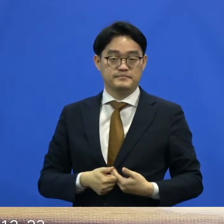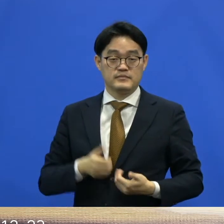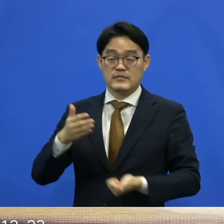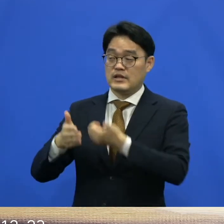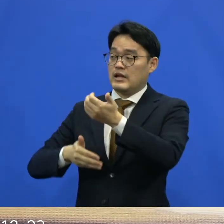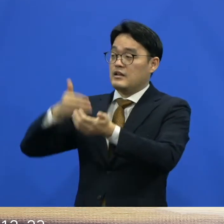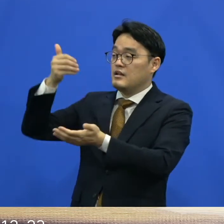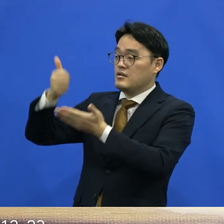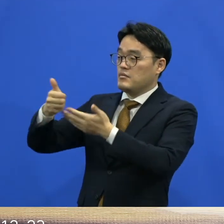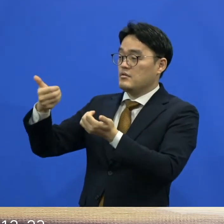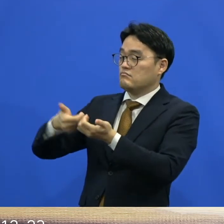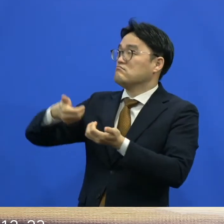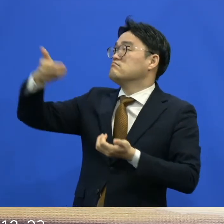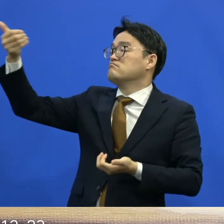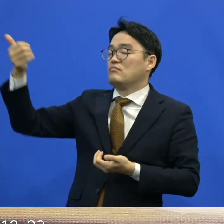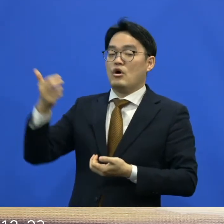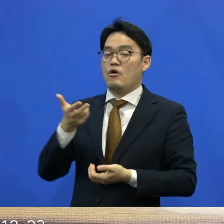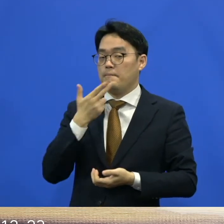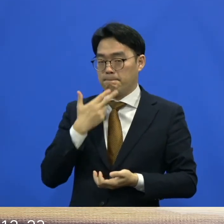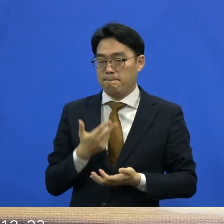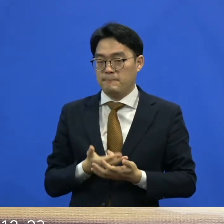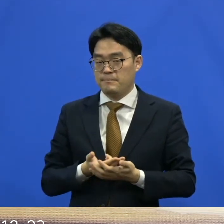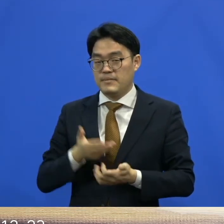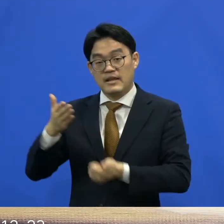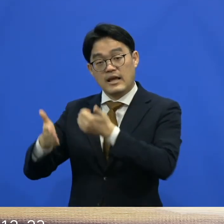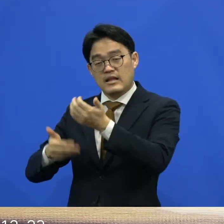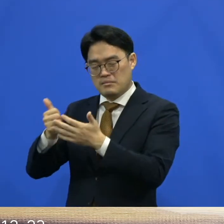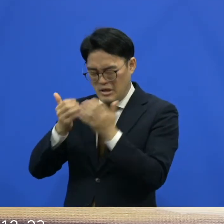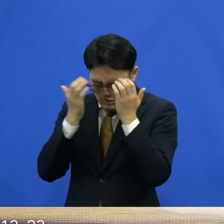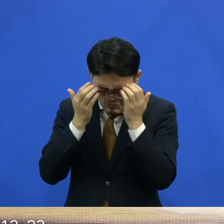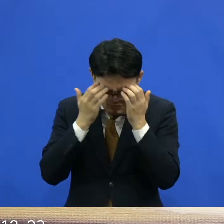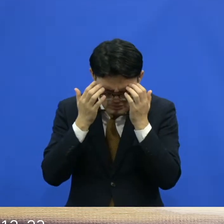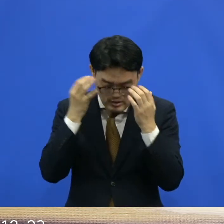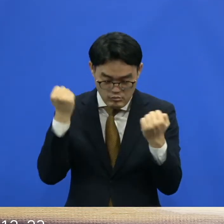것, 고난 가운데서도 주님은 함께 하신다는 것,